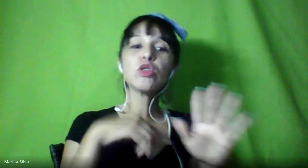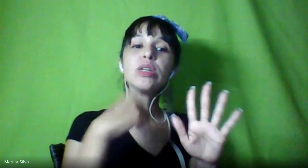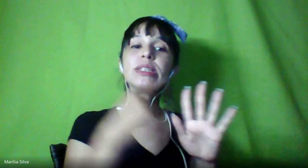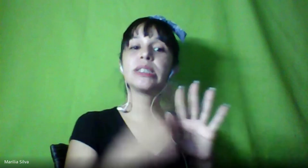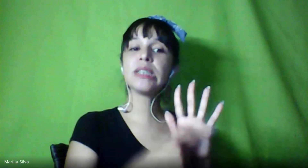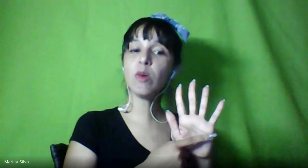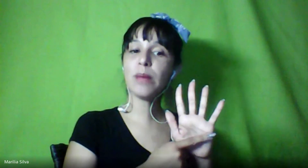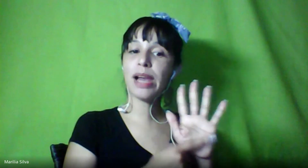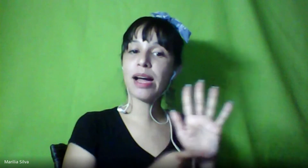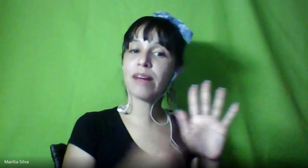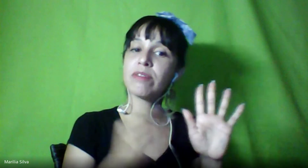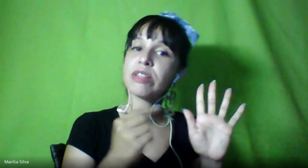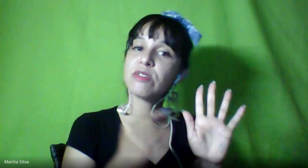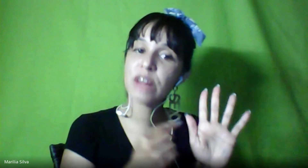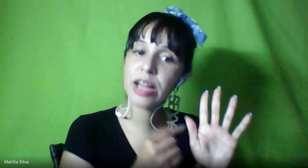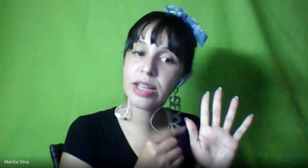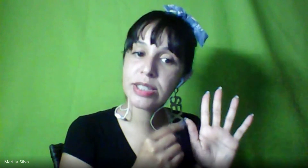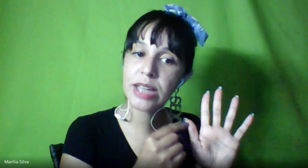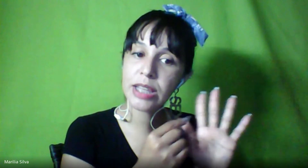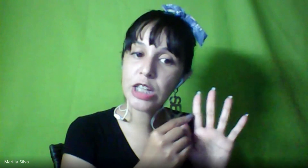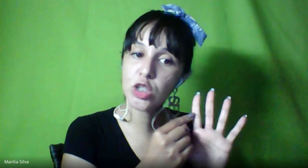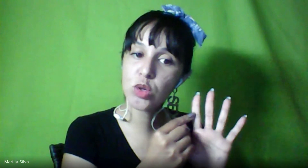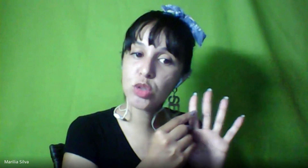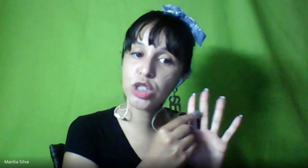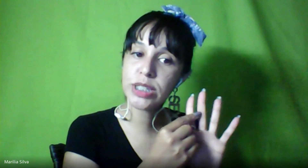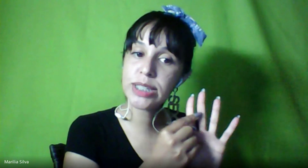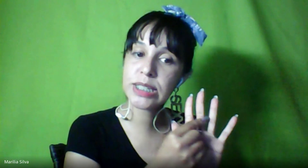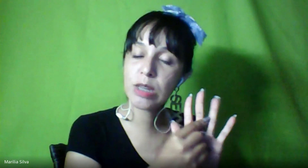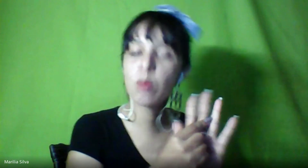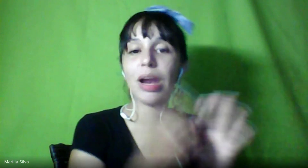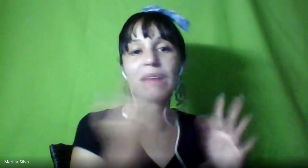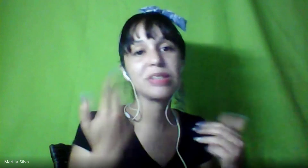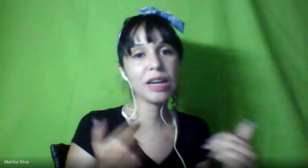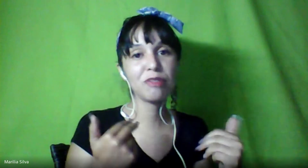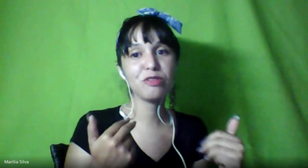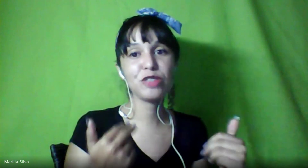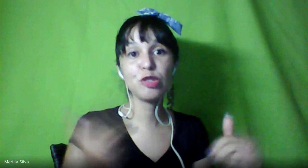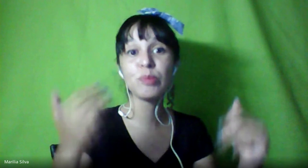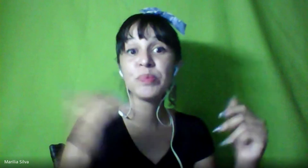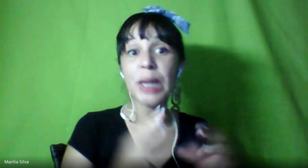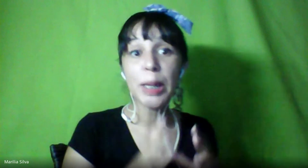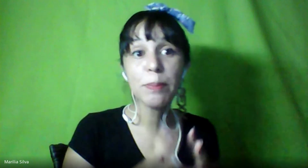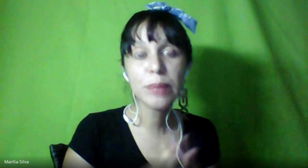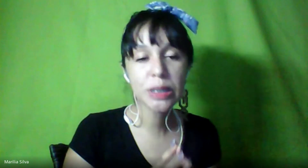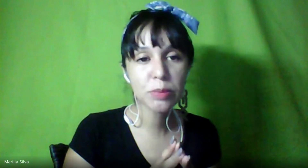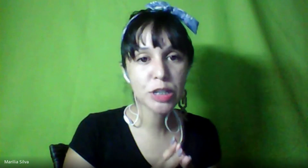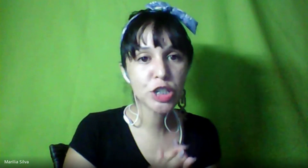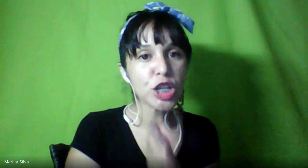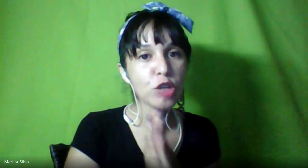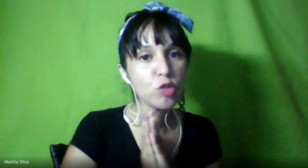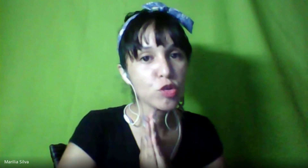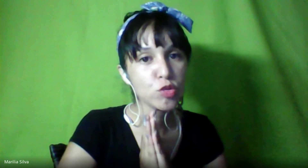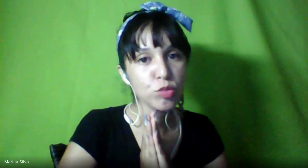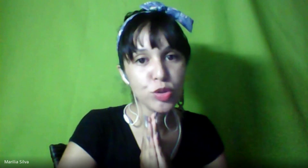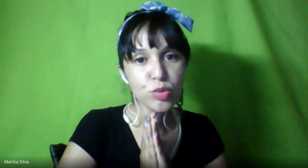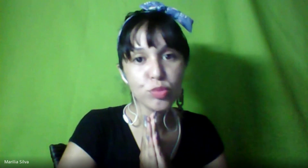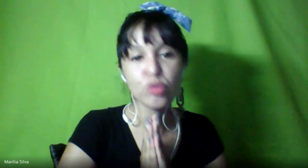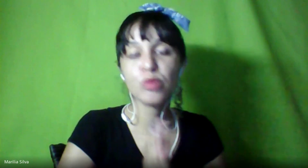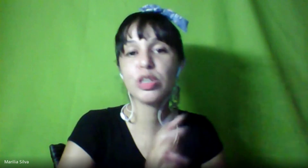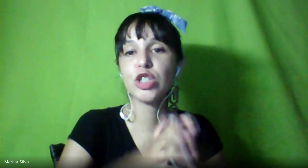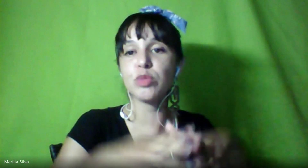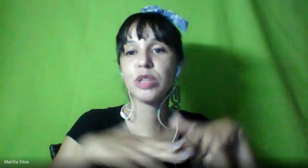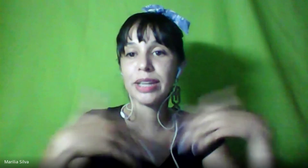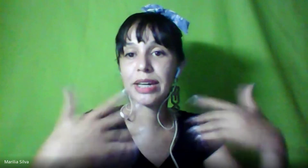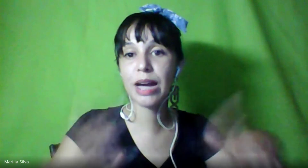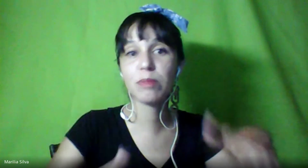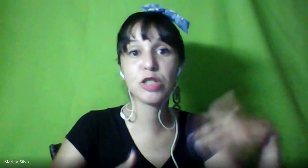Então, escolha 5 palavras, faça a datilologia dessas 5 palavras, grava um vídeo e manda para a gente lá no nosso grupo de estudos, para a